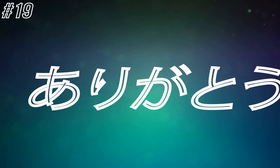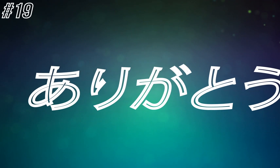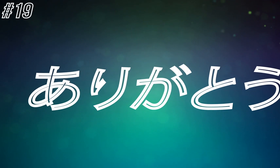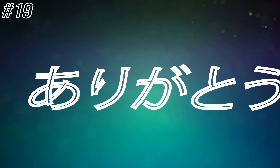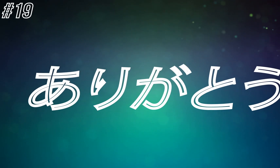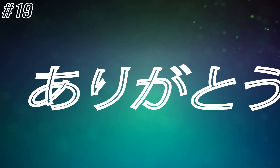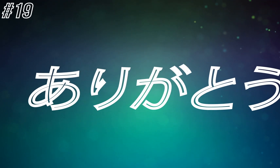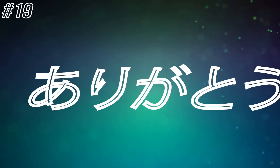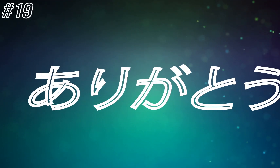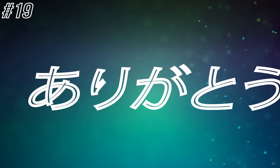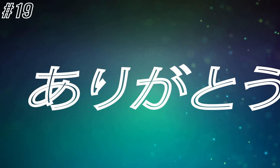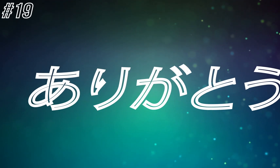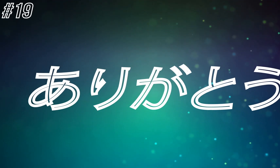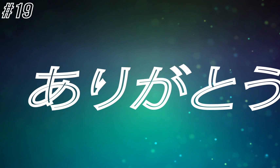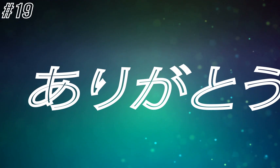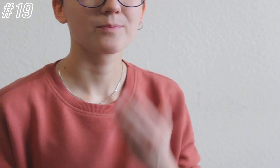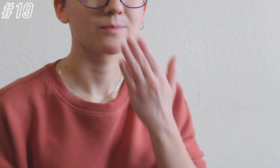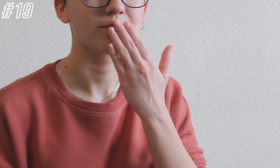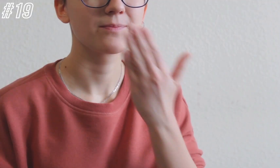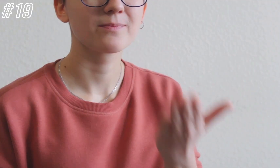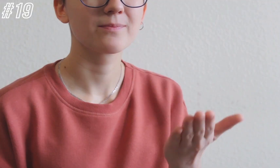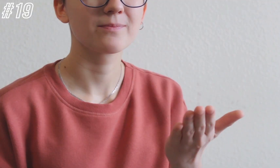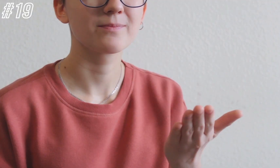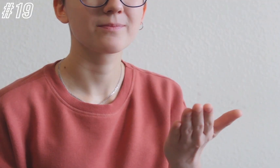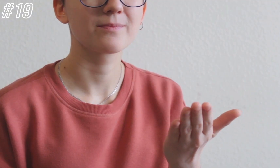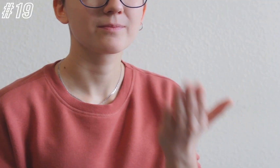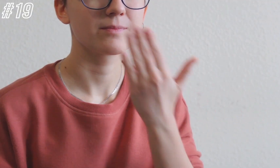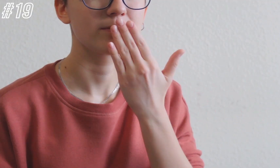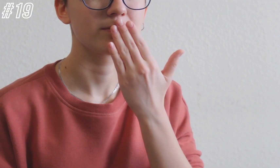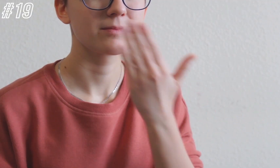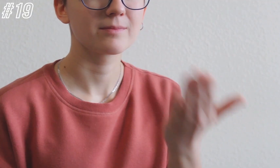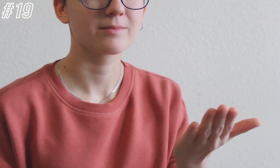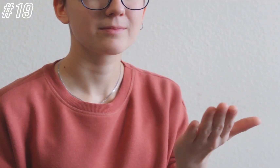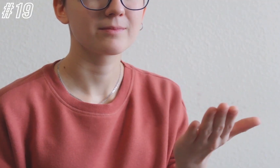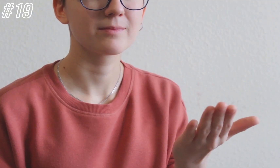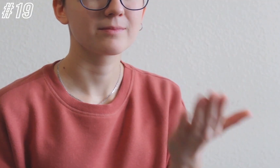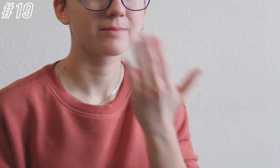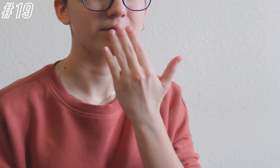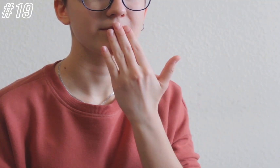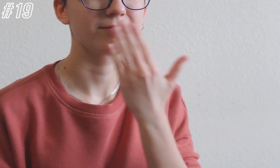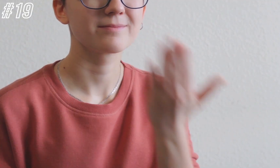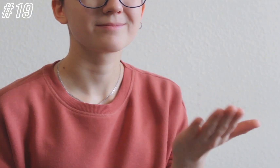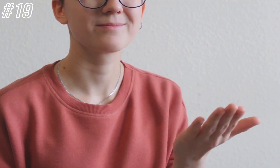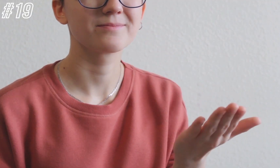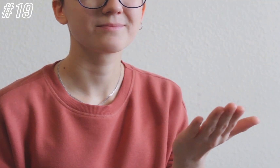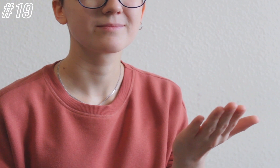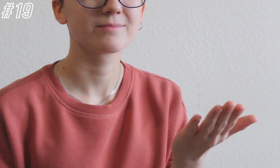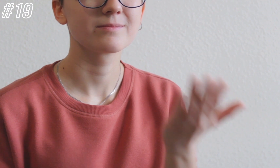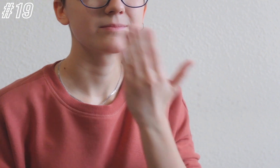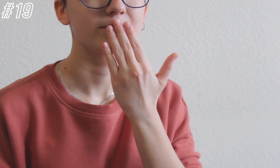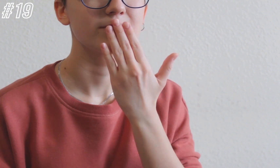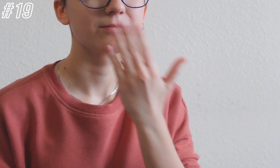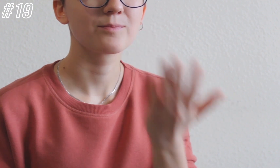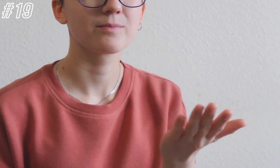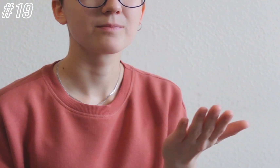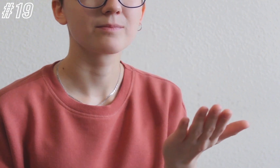19、ありがとう。感謝を表したいなら、利き手の手のひらを唇の近くに持っていきます。感謝を表したい